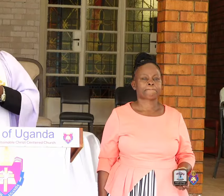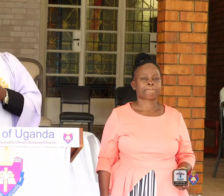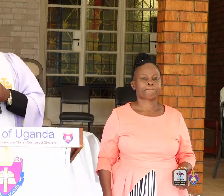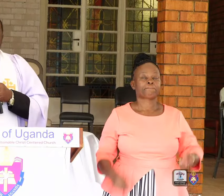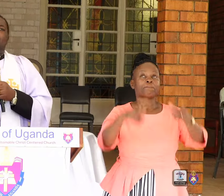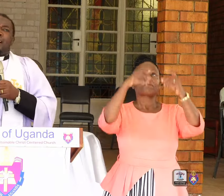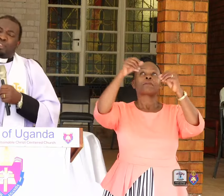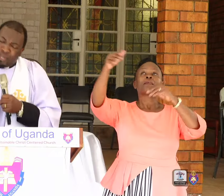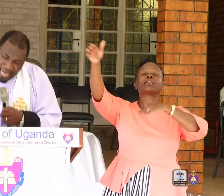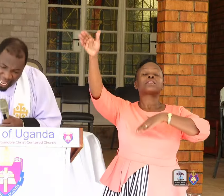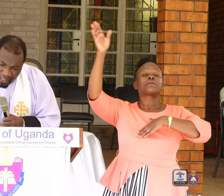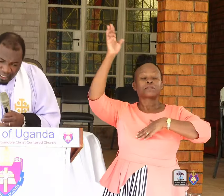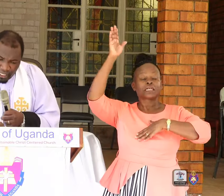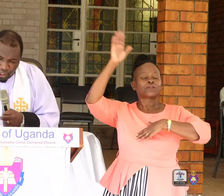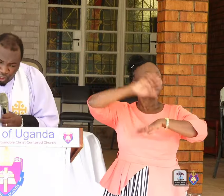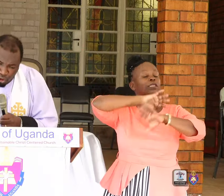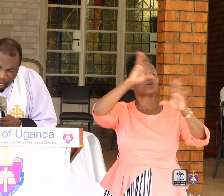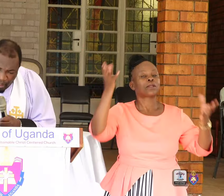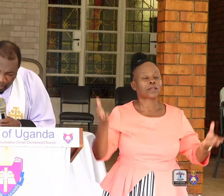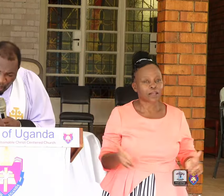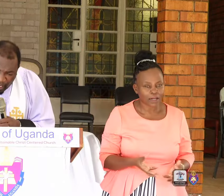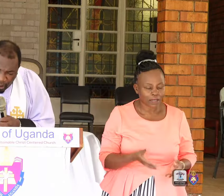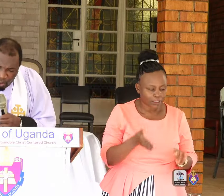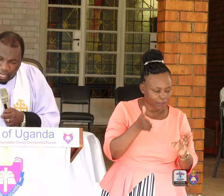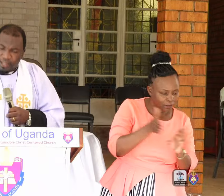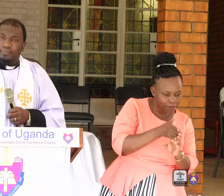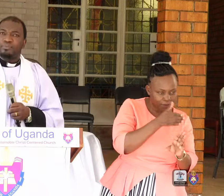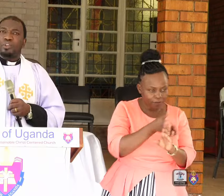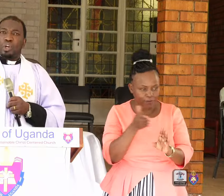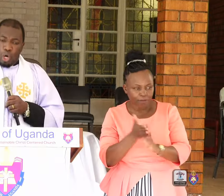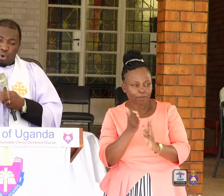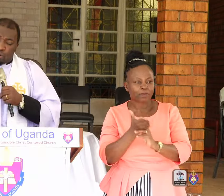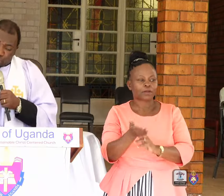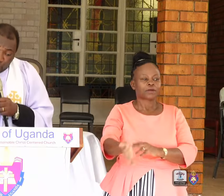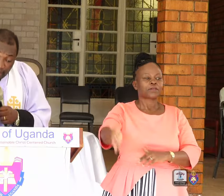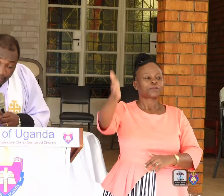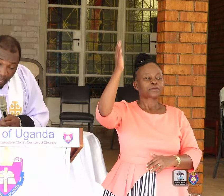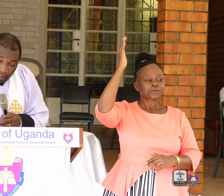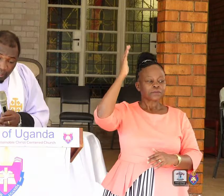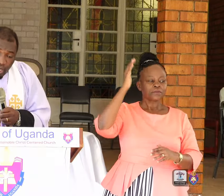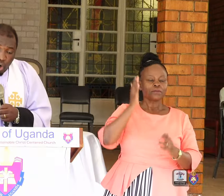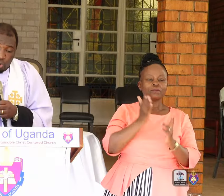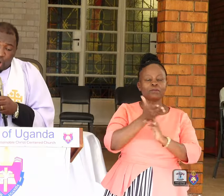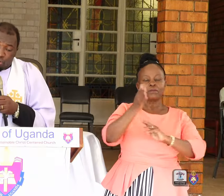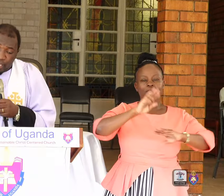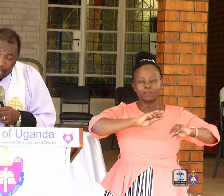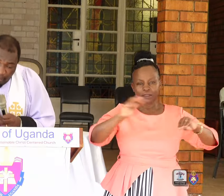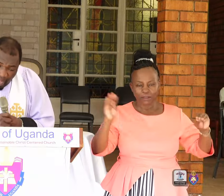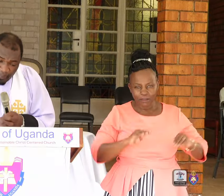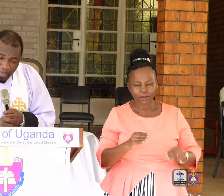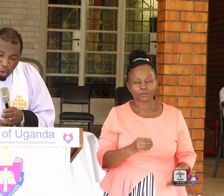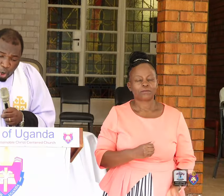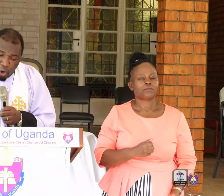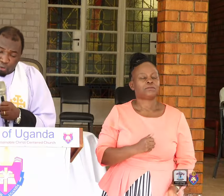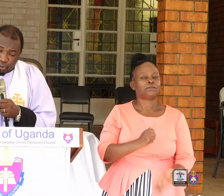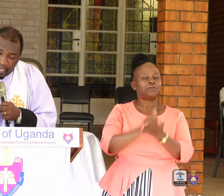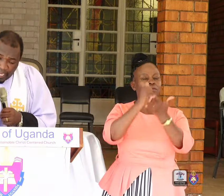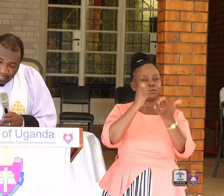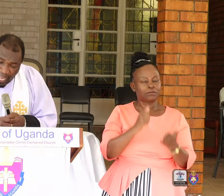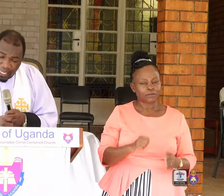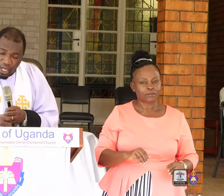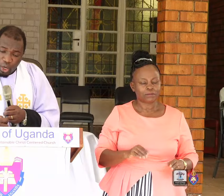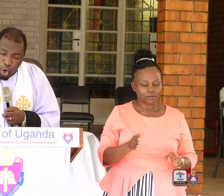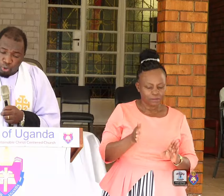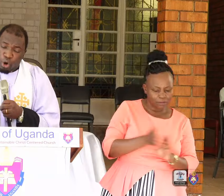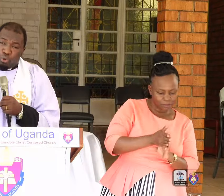Ekigambo kya Katonda kyonna kiruŋŋamizibwa Katonda. Olw'okusomesa, olw'okuyamba,